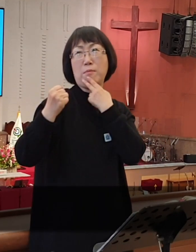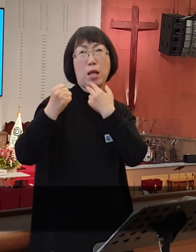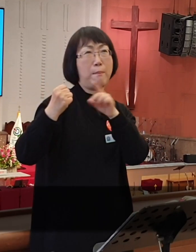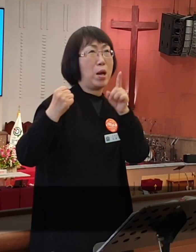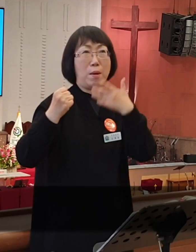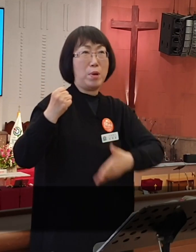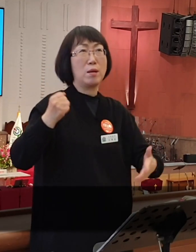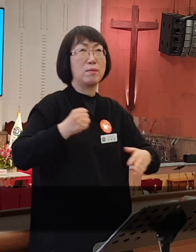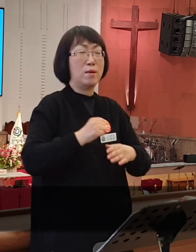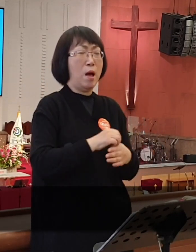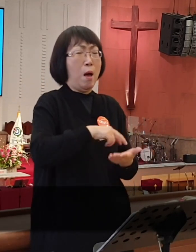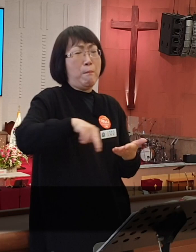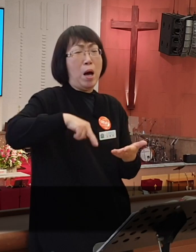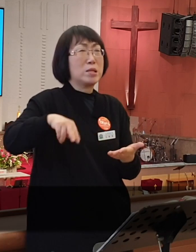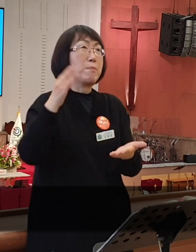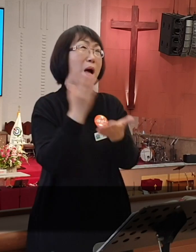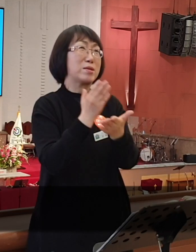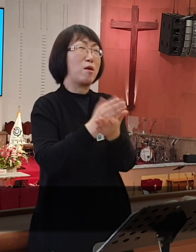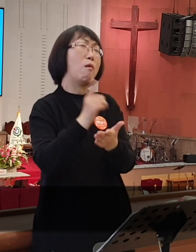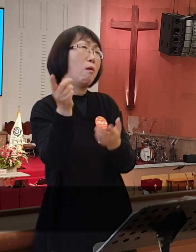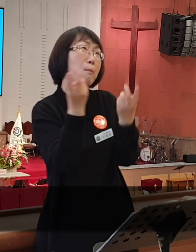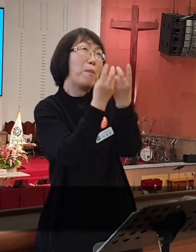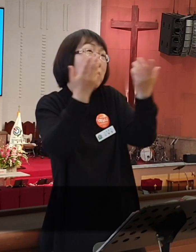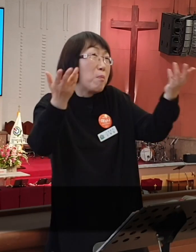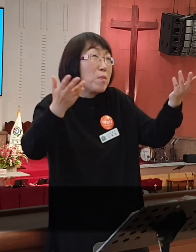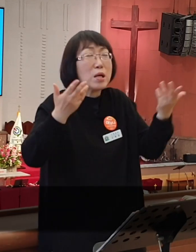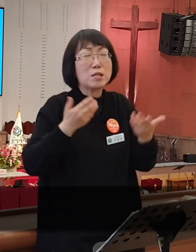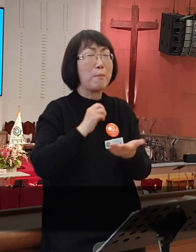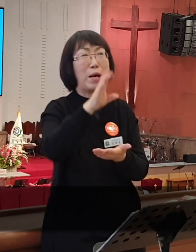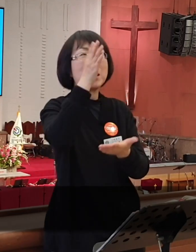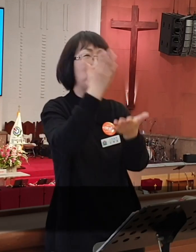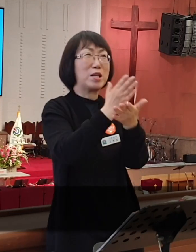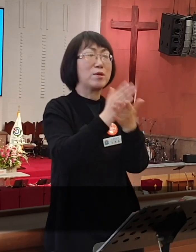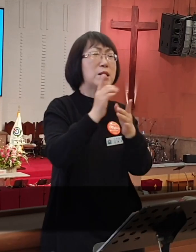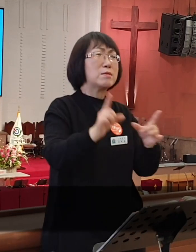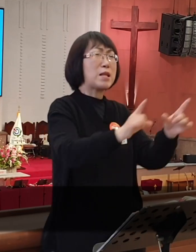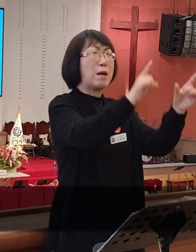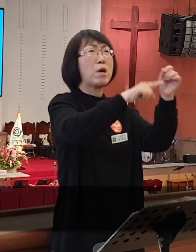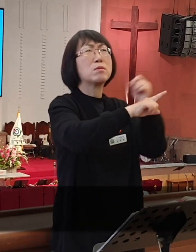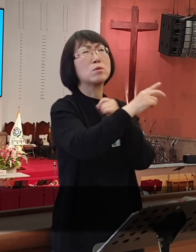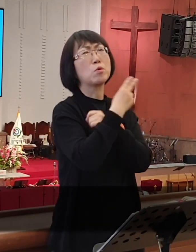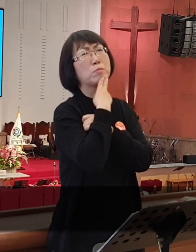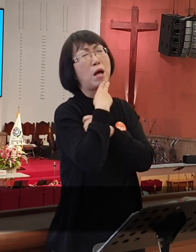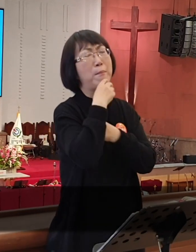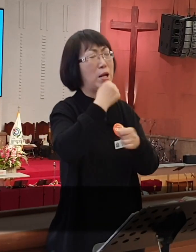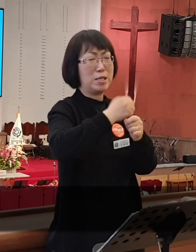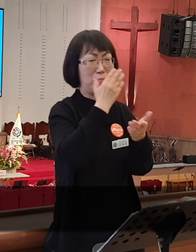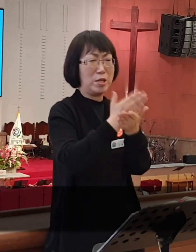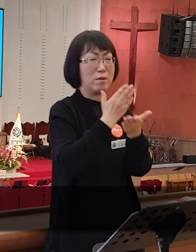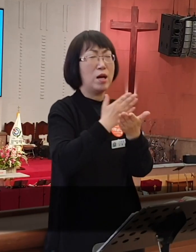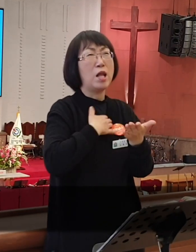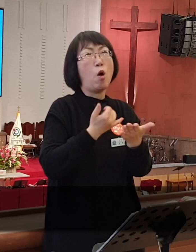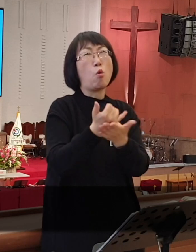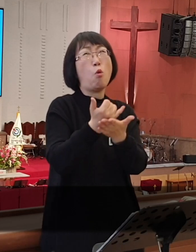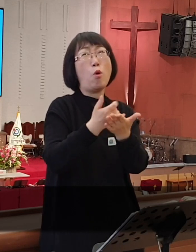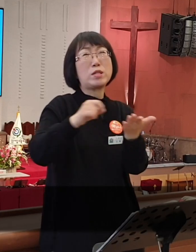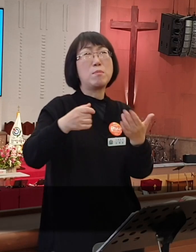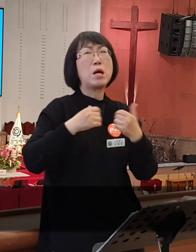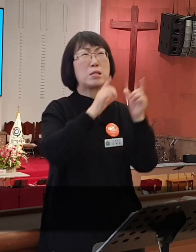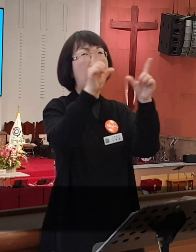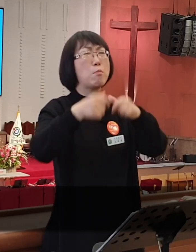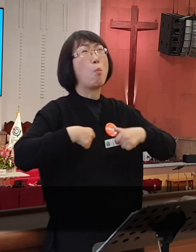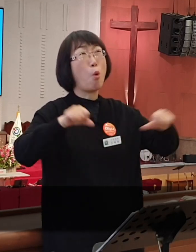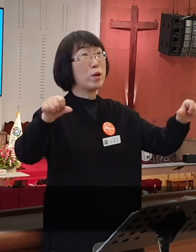마세요. 방황한다고 얘기하지 마세요. 어찌 살지 모른다고 얘기하지 마시고, 삶이 의미 없다고 말하지 마시고, 나는 고아니 삶을